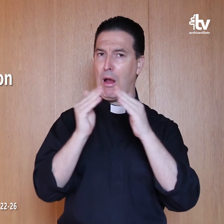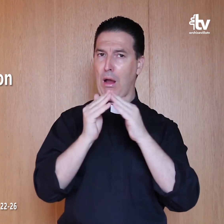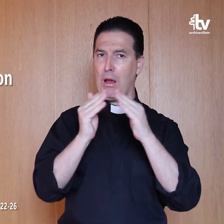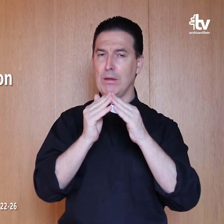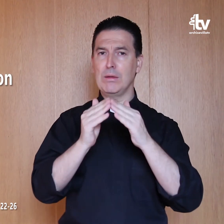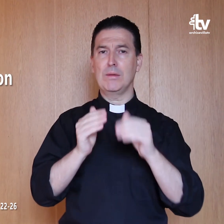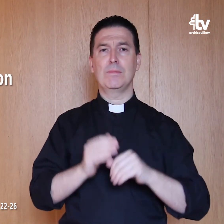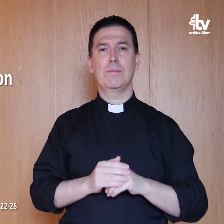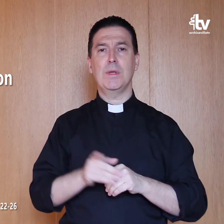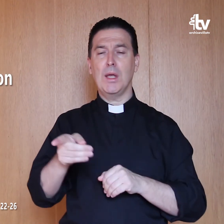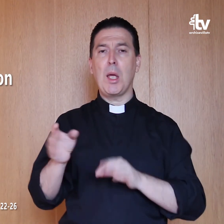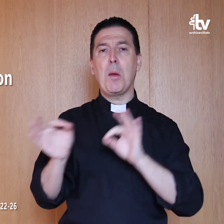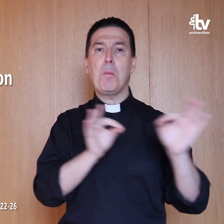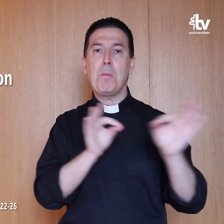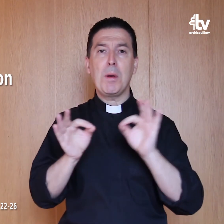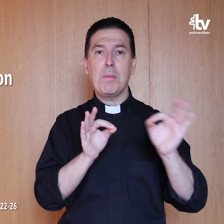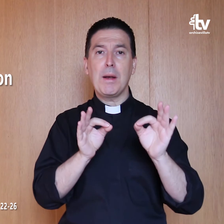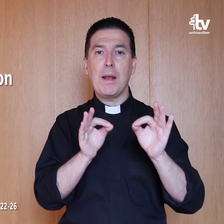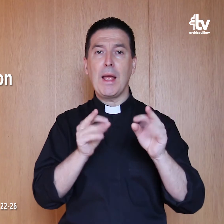y prepararon la Pascua.